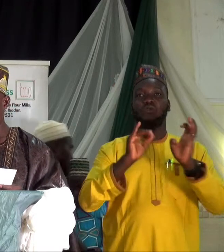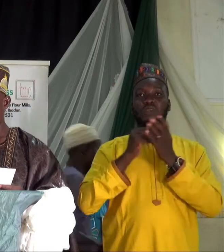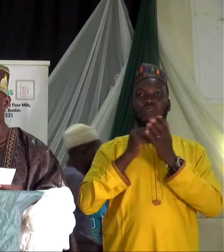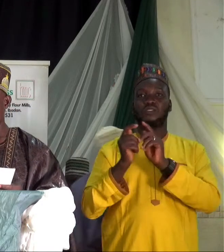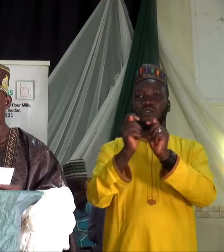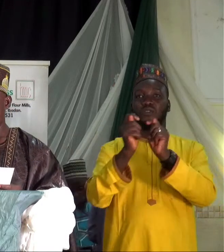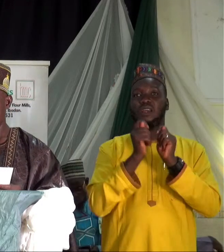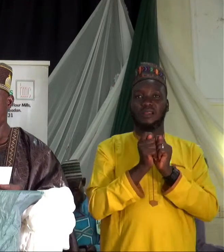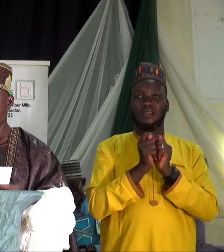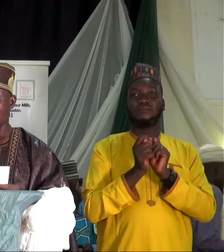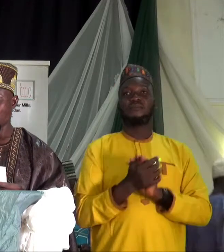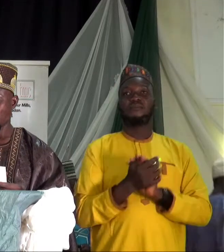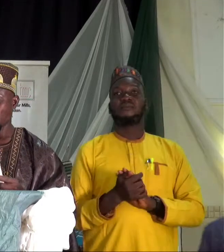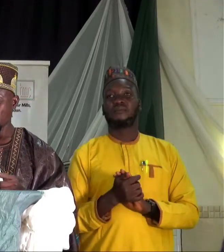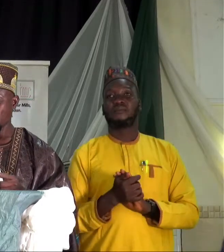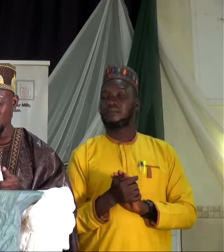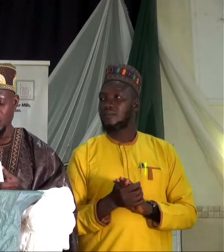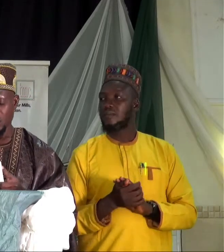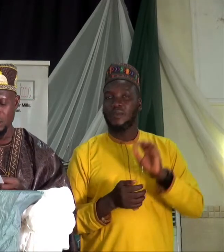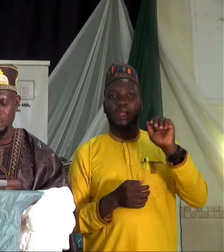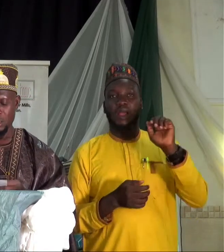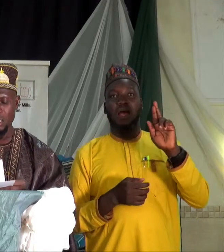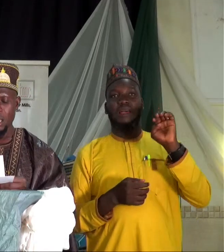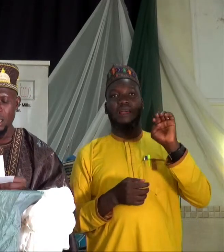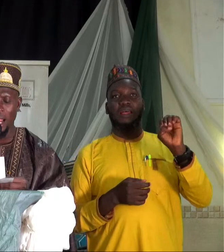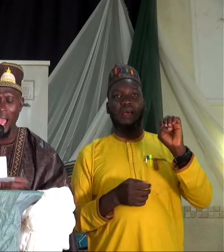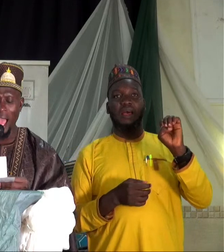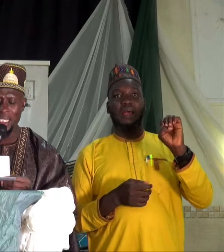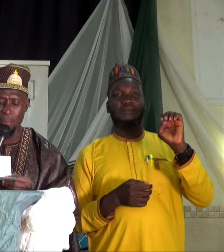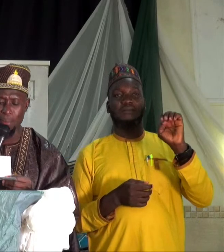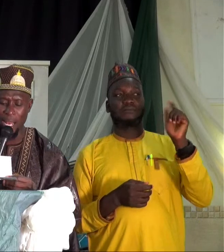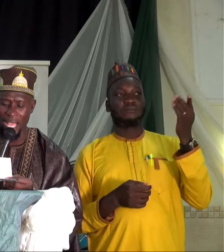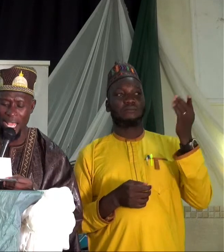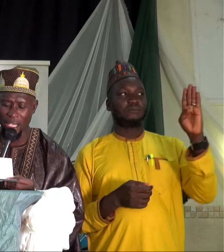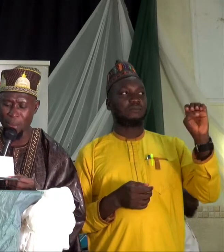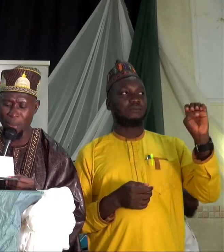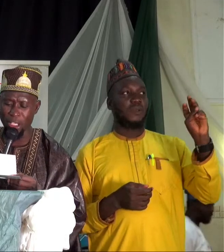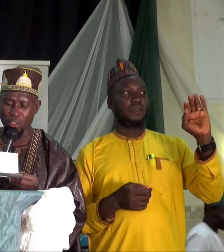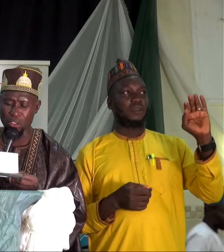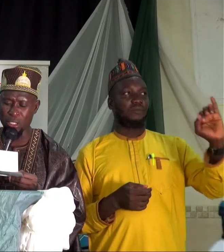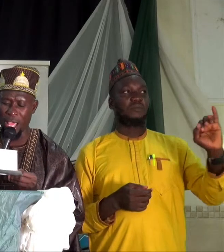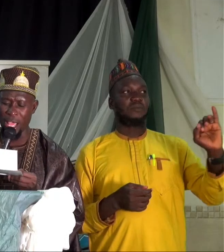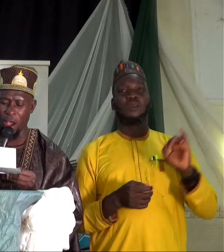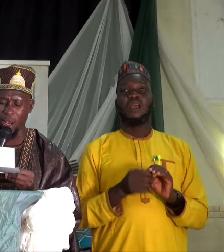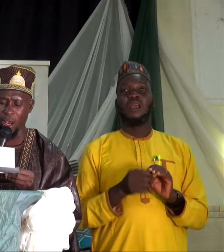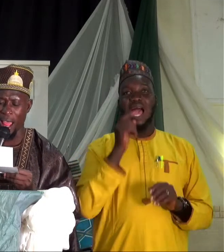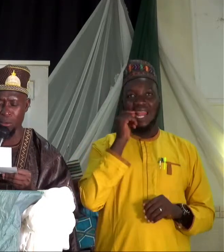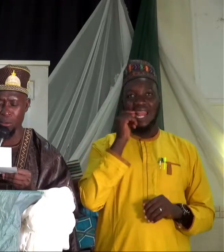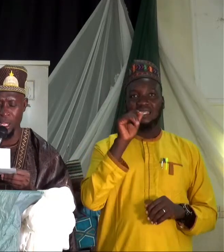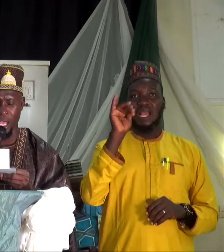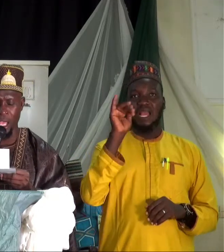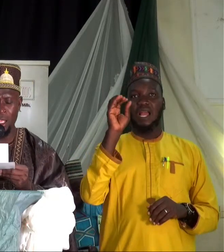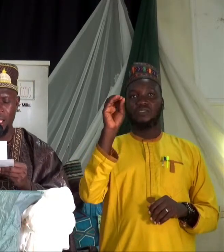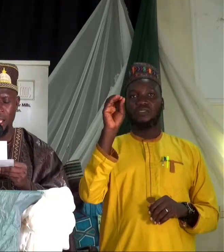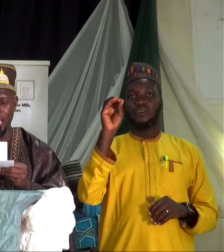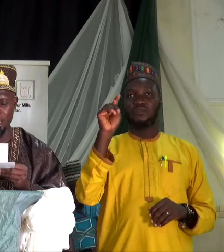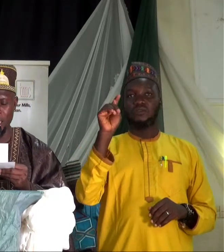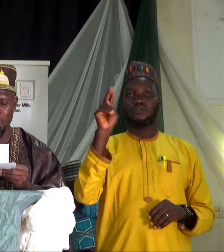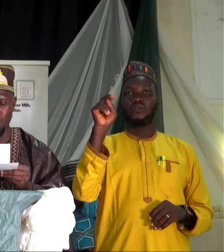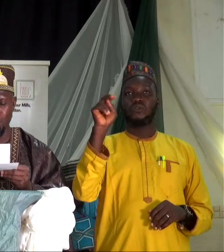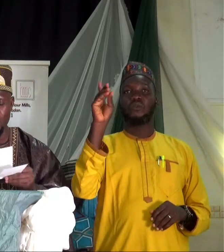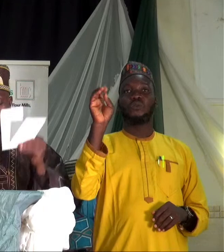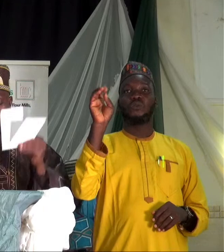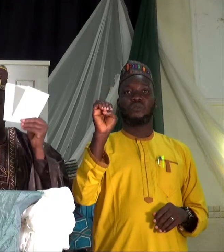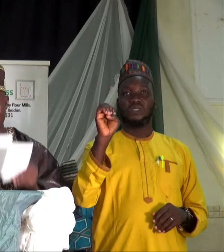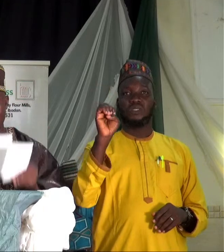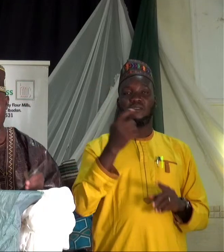Aragbemi Sango Central Mosque Ibadan Alhaj Abdul Hakim Ayotunde Olalude lati ilu